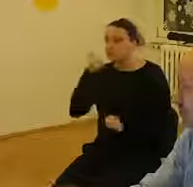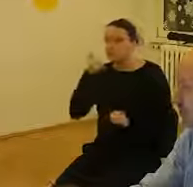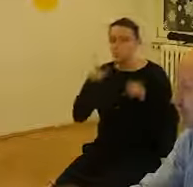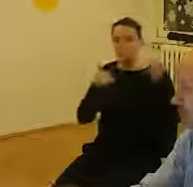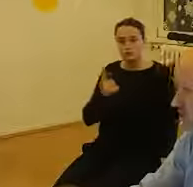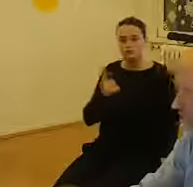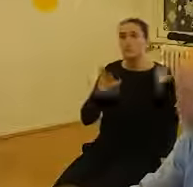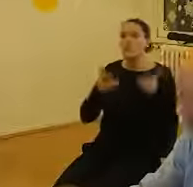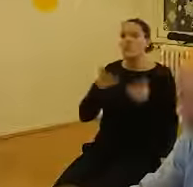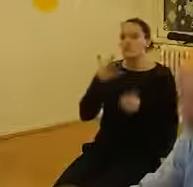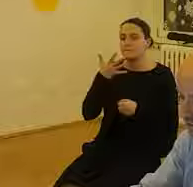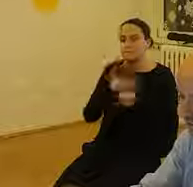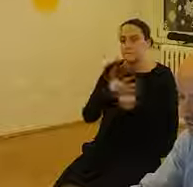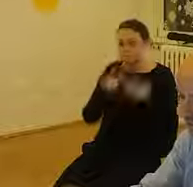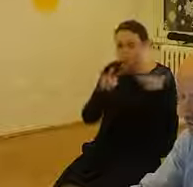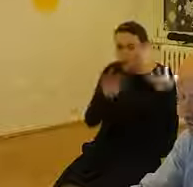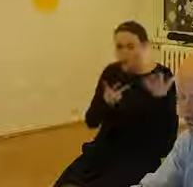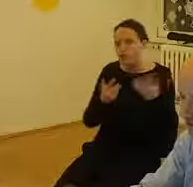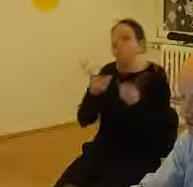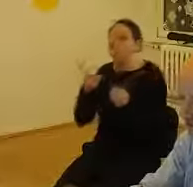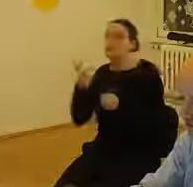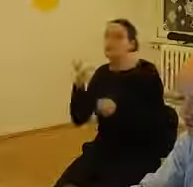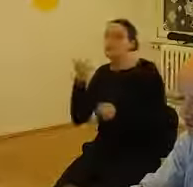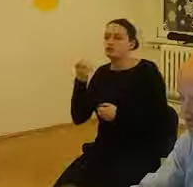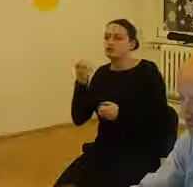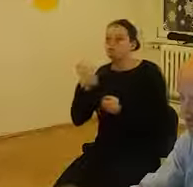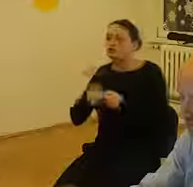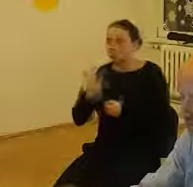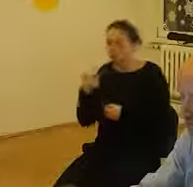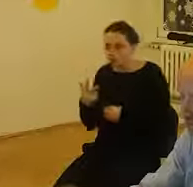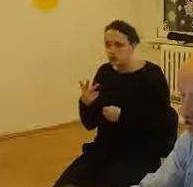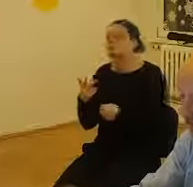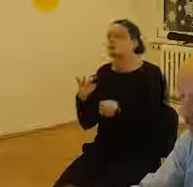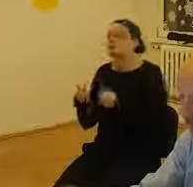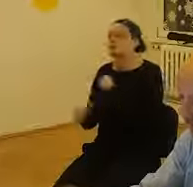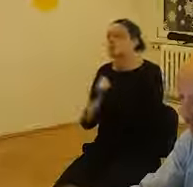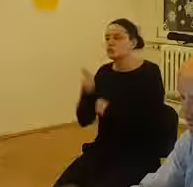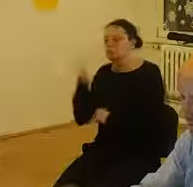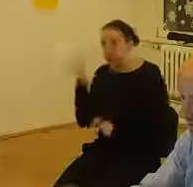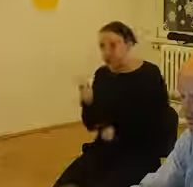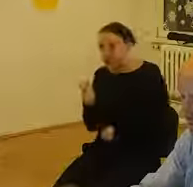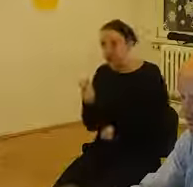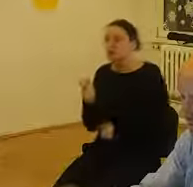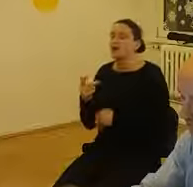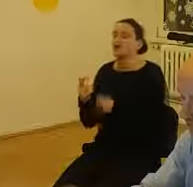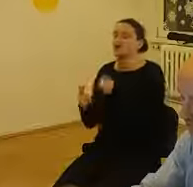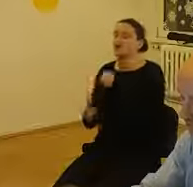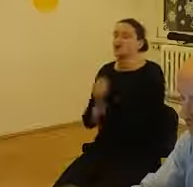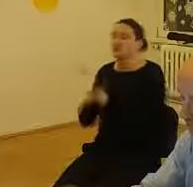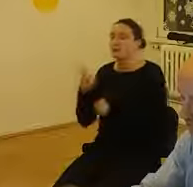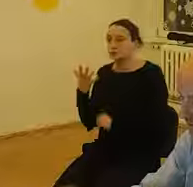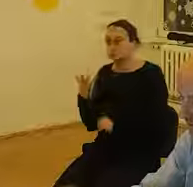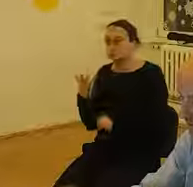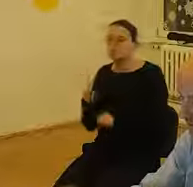kierunkowy 58 i 323 62